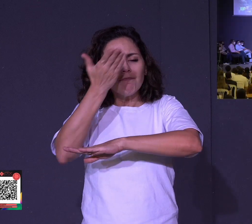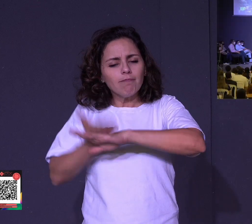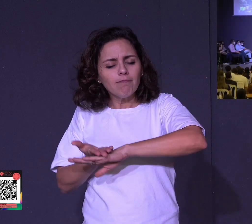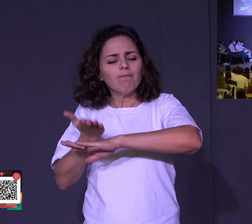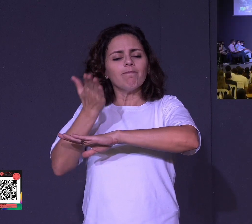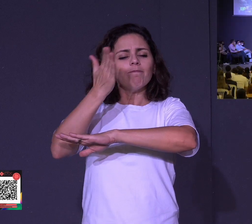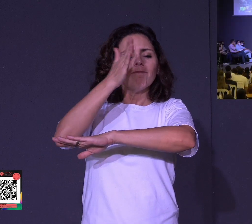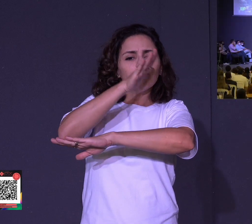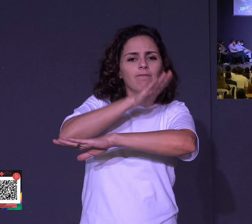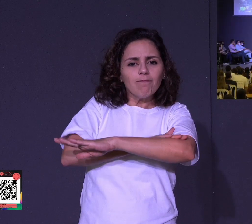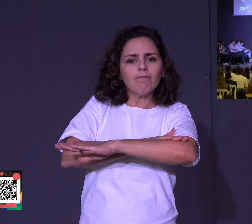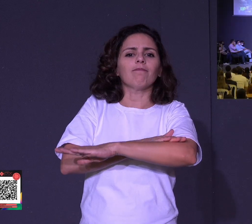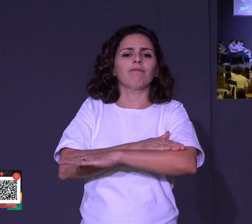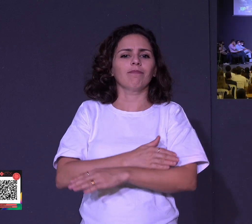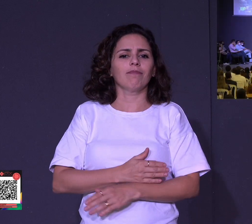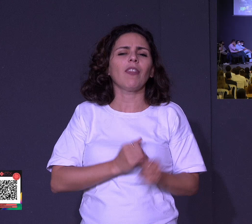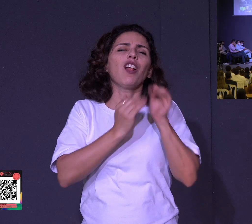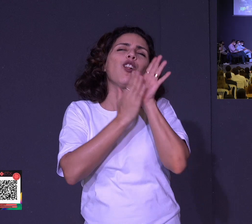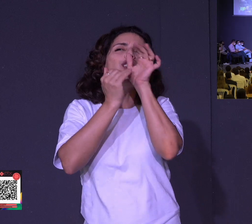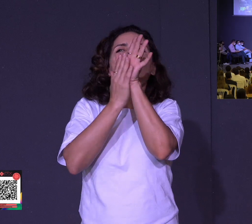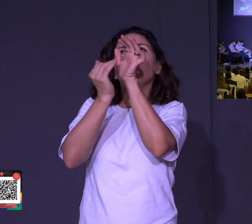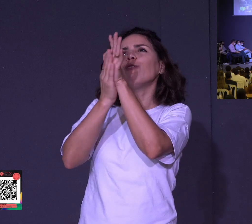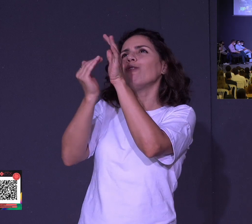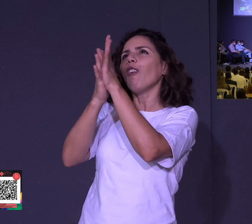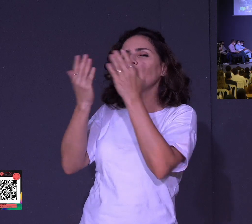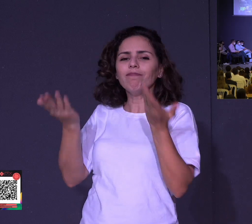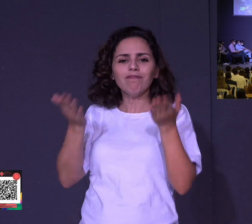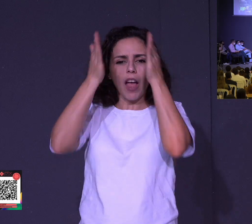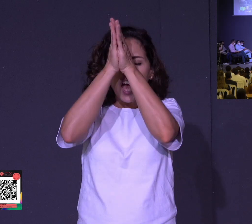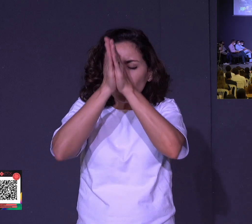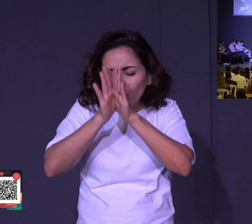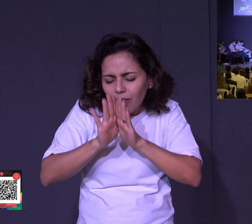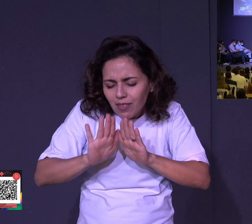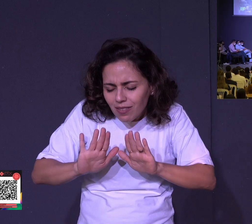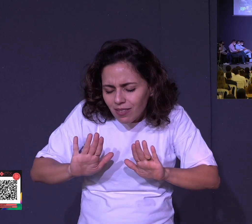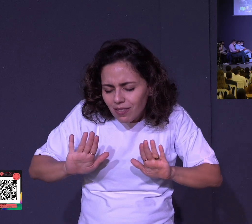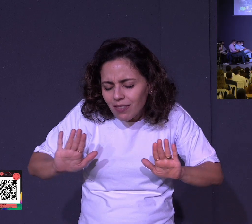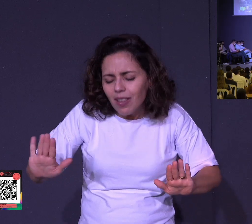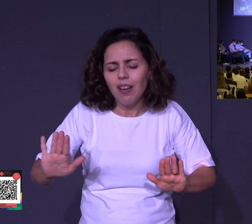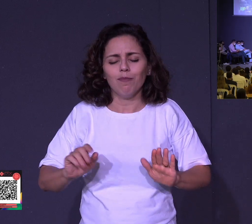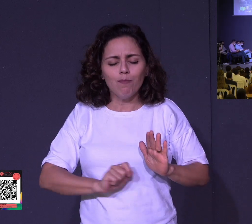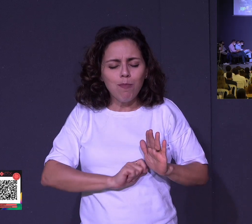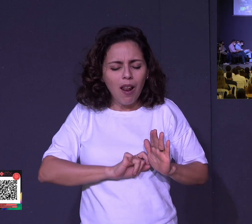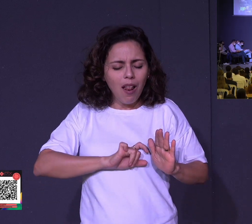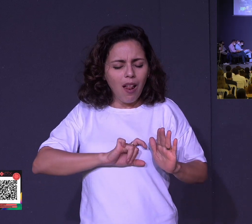Louvor, adoração. Seja cheio e transborde.